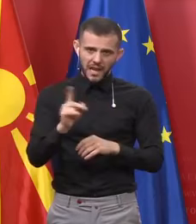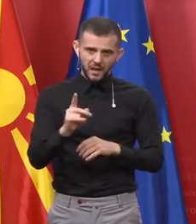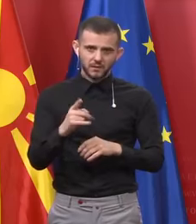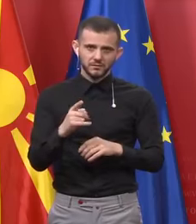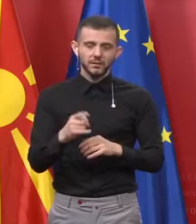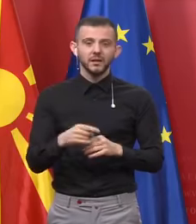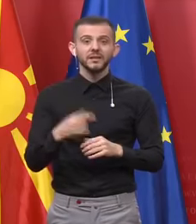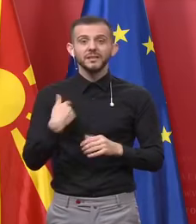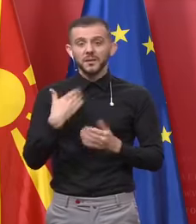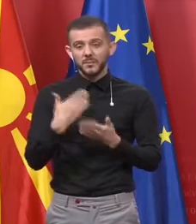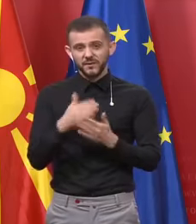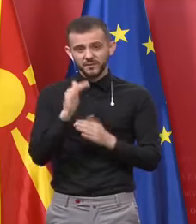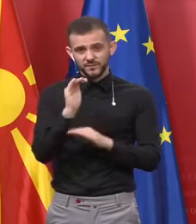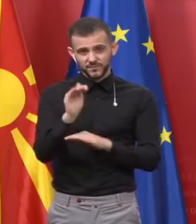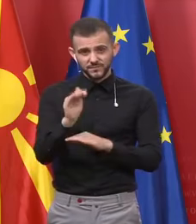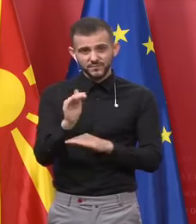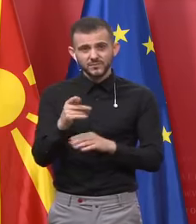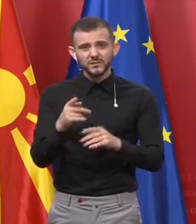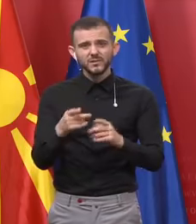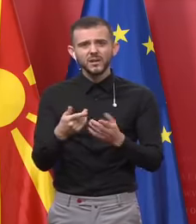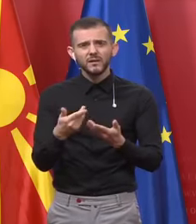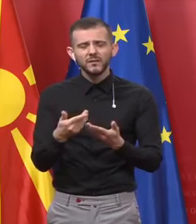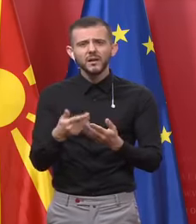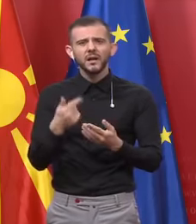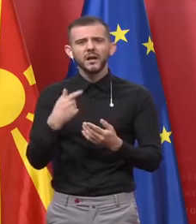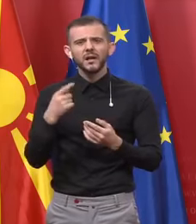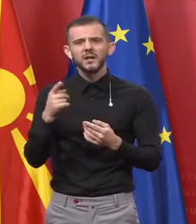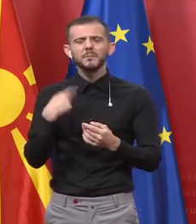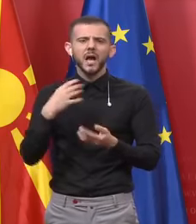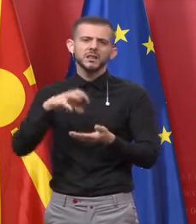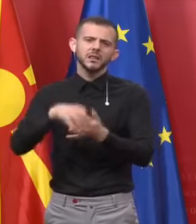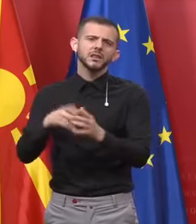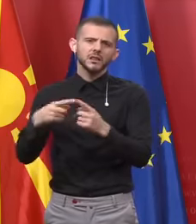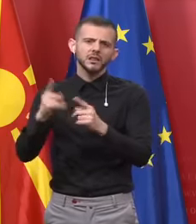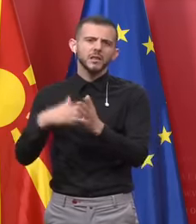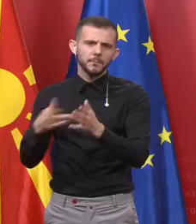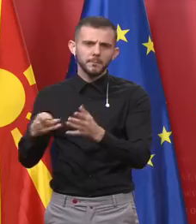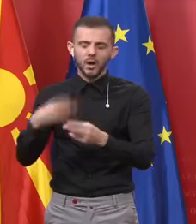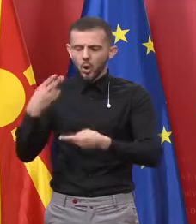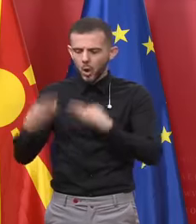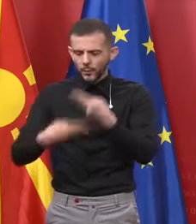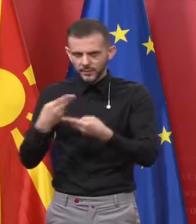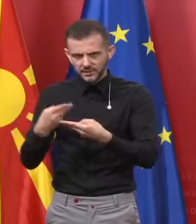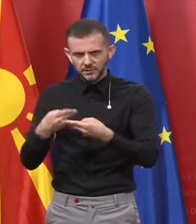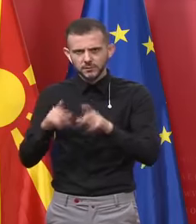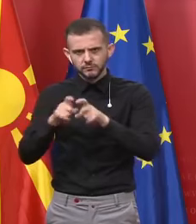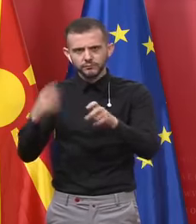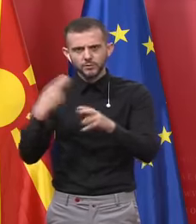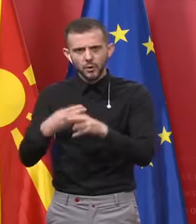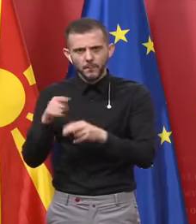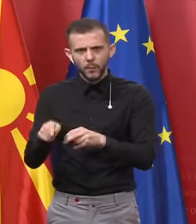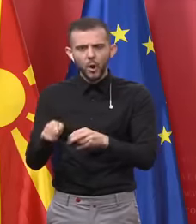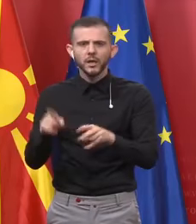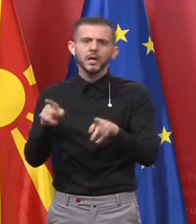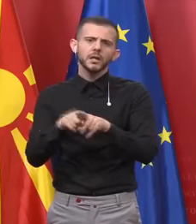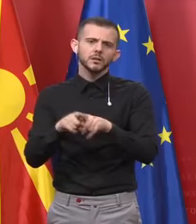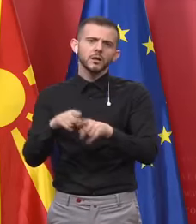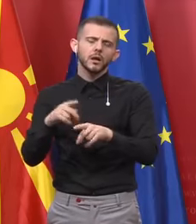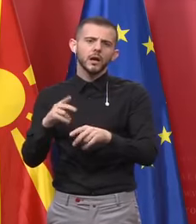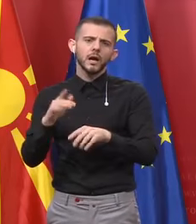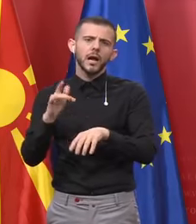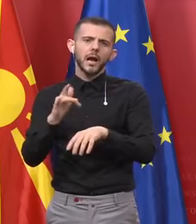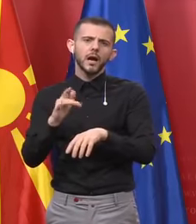пати спомнавме дека тим на Комисијата за заразни болести, дел од епидемиолозите